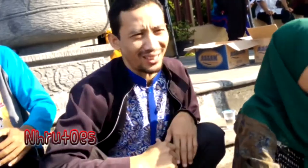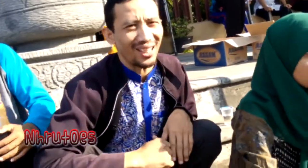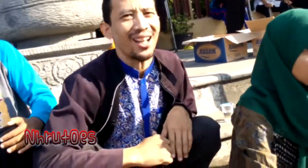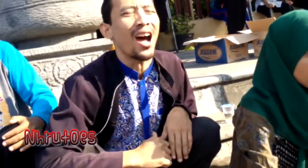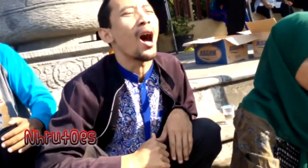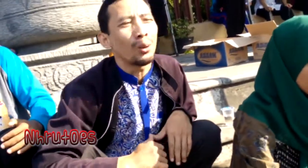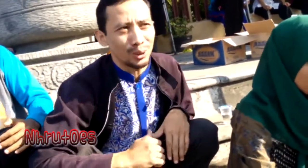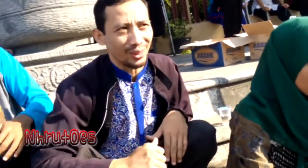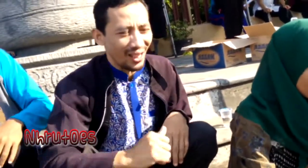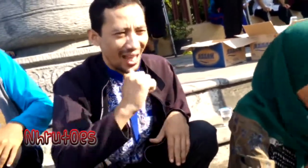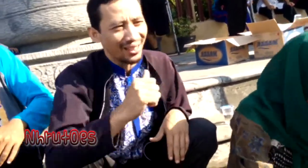Ternyata